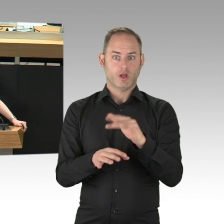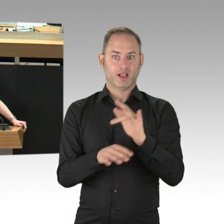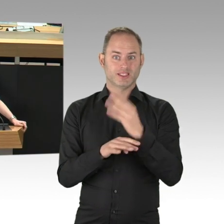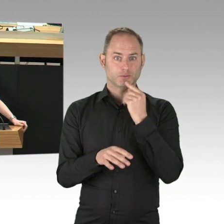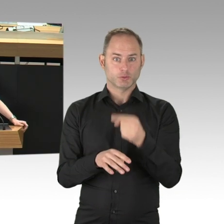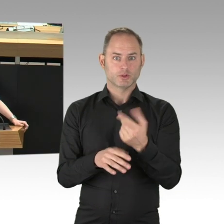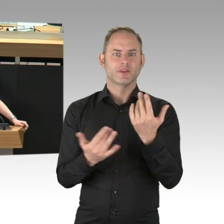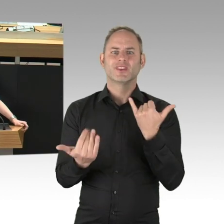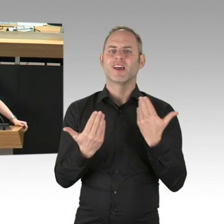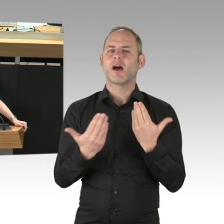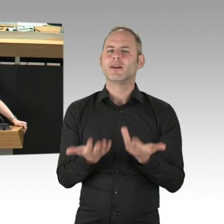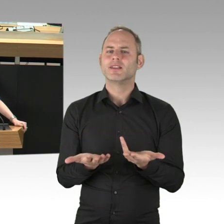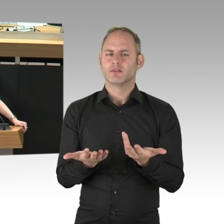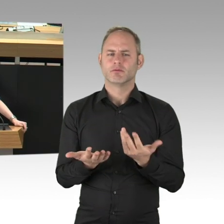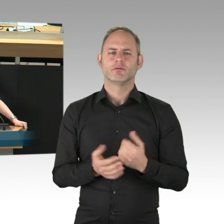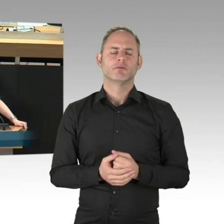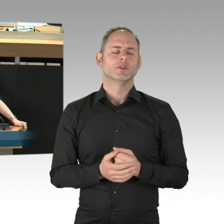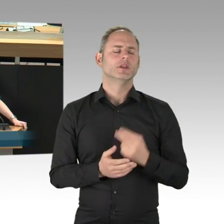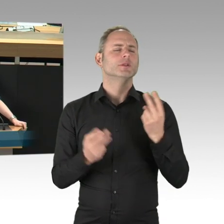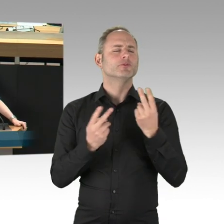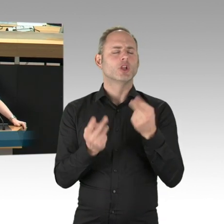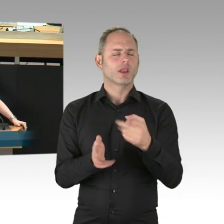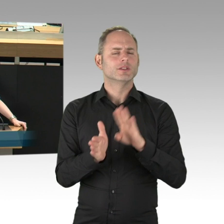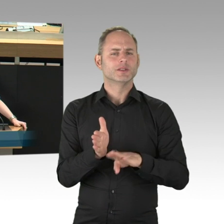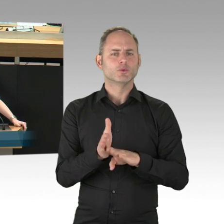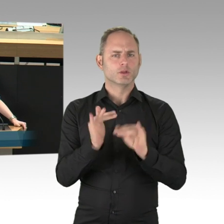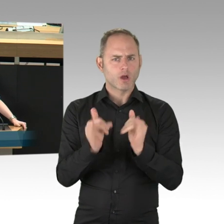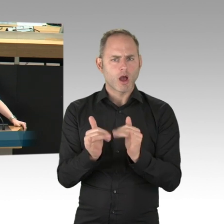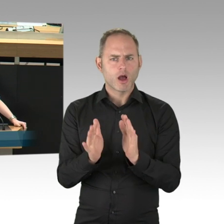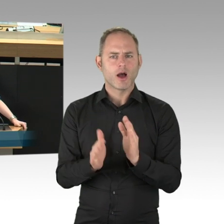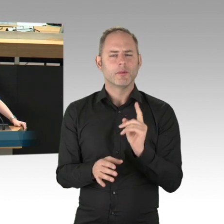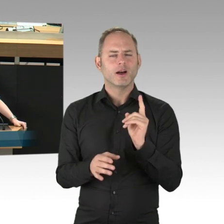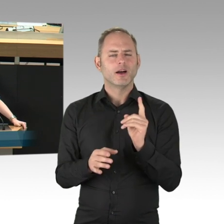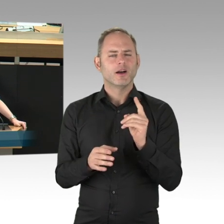und dieser traurigen Besonderheit trägt das Landeskonzept noch zu wenig Rechnung.